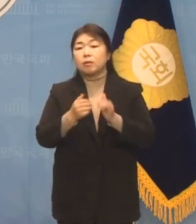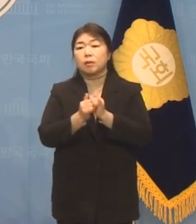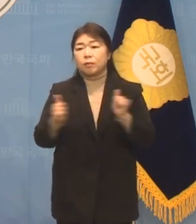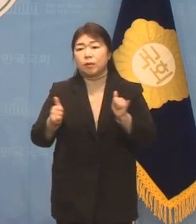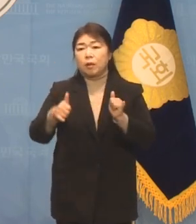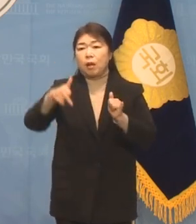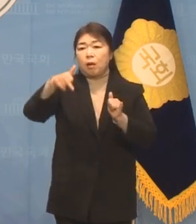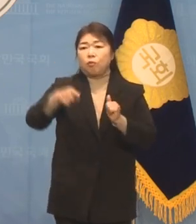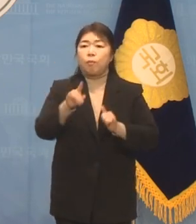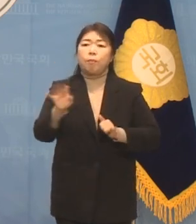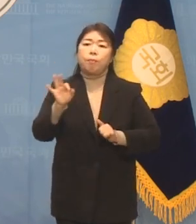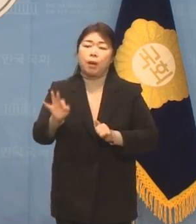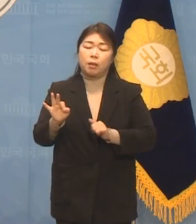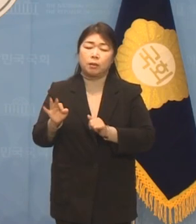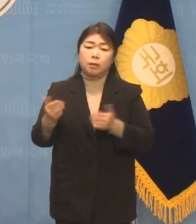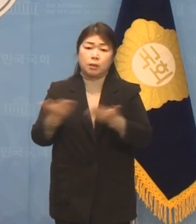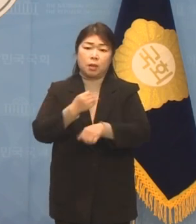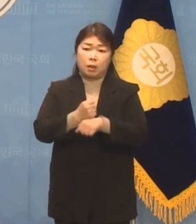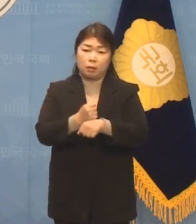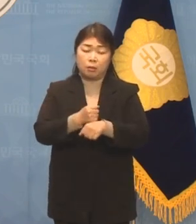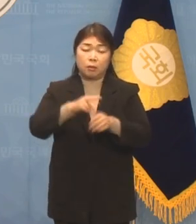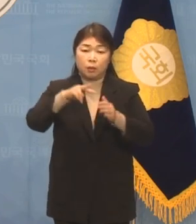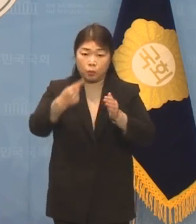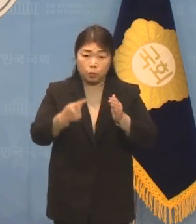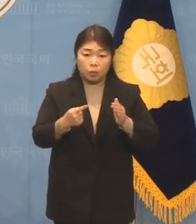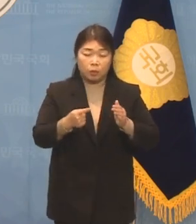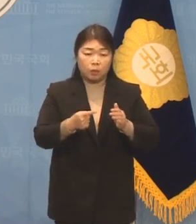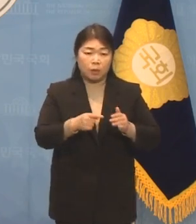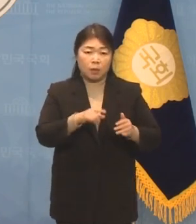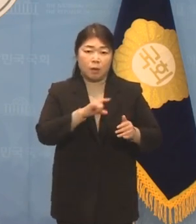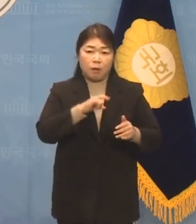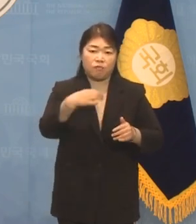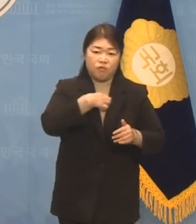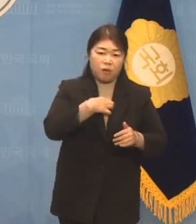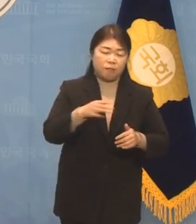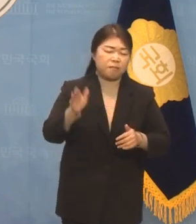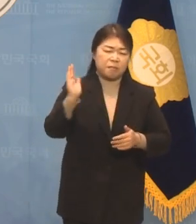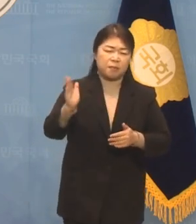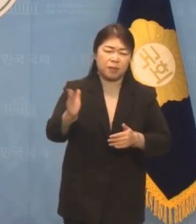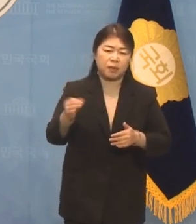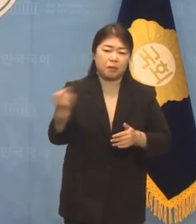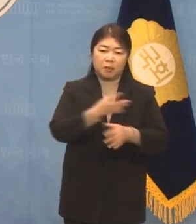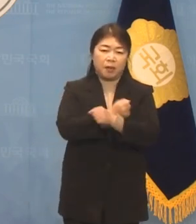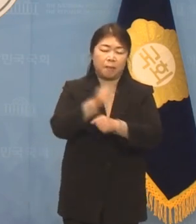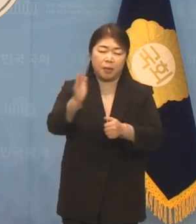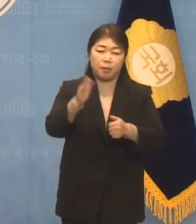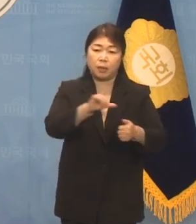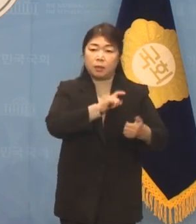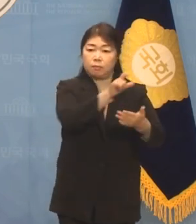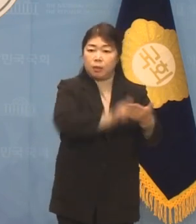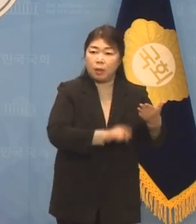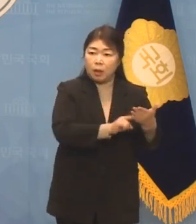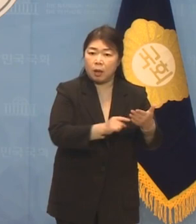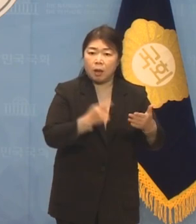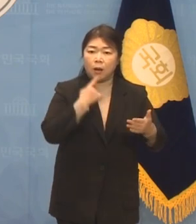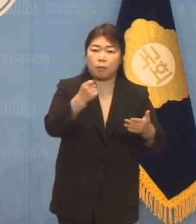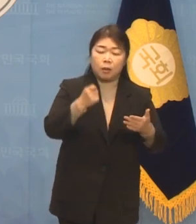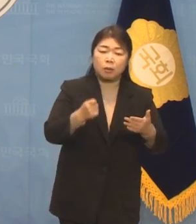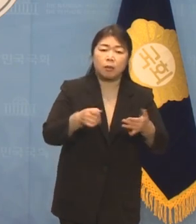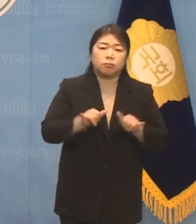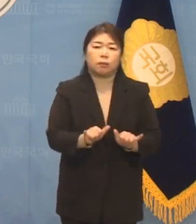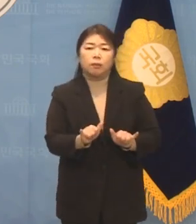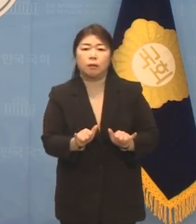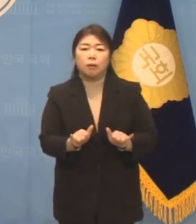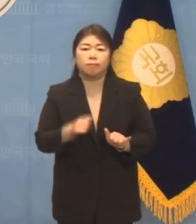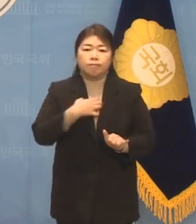쿠팡에서 일하면서도 블랙에 올라갈까 봐 수차례 걱정하기도 했습니다. 쿠팡 노동자들은